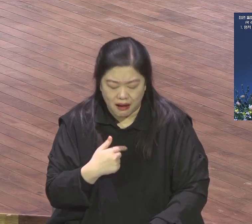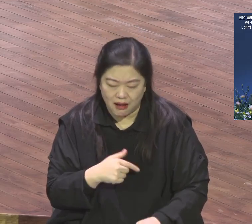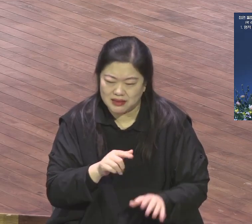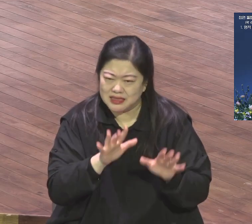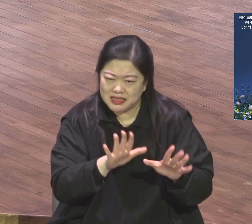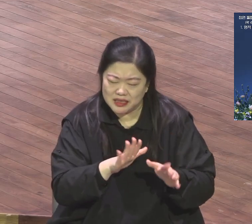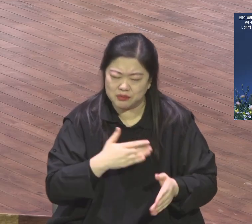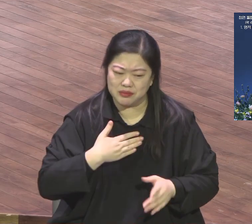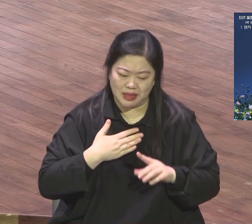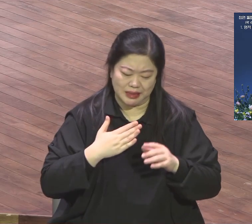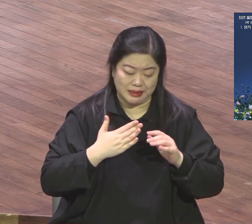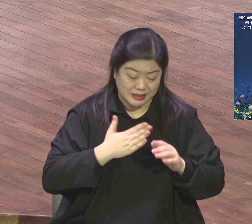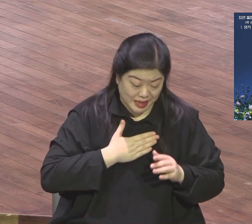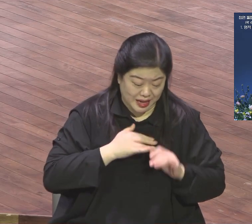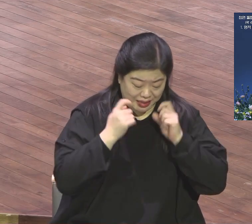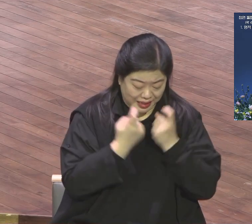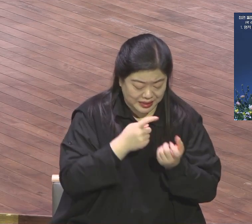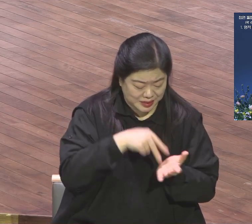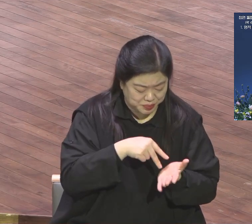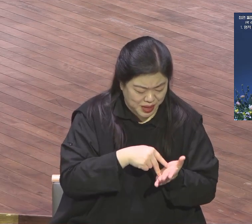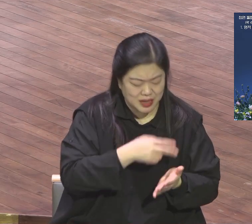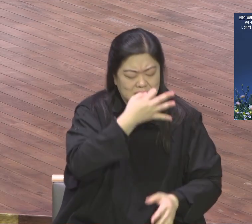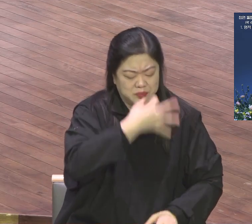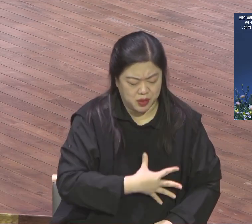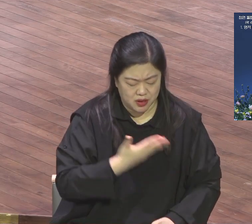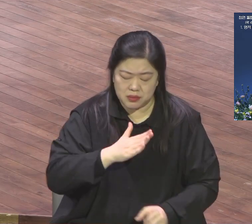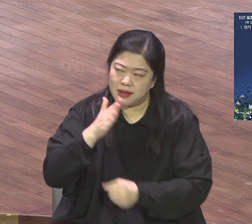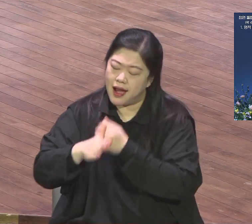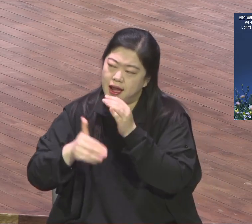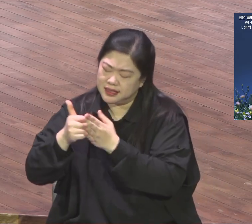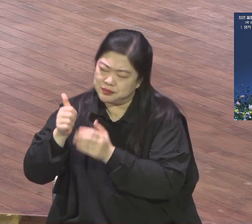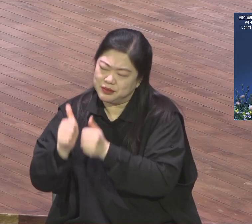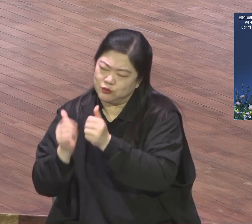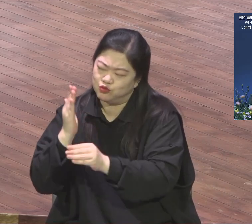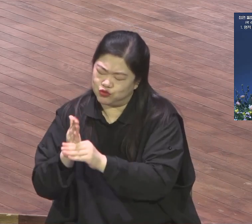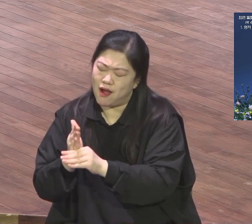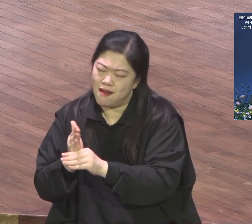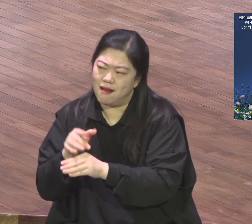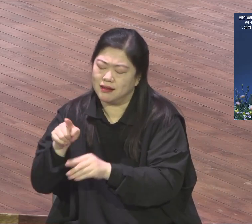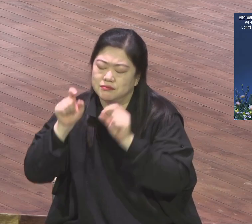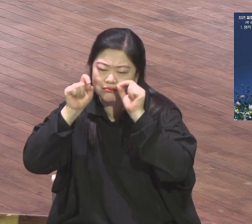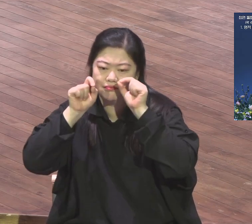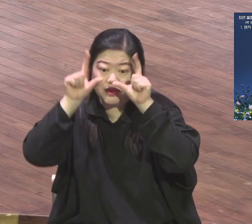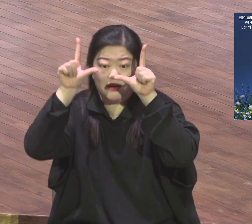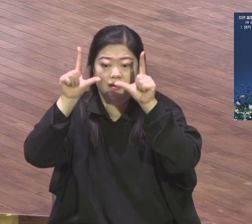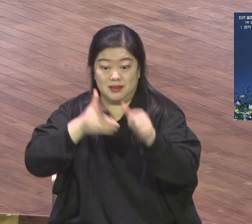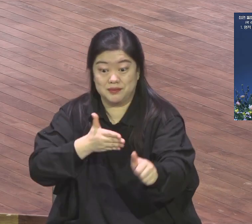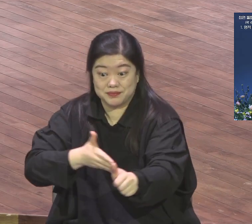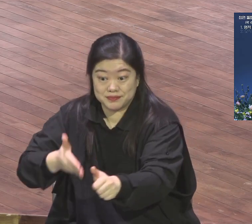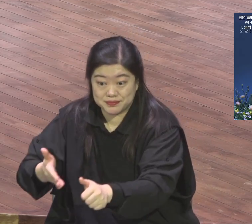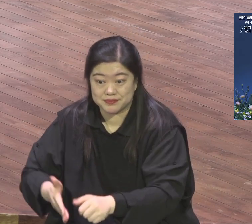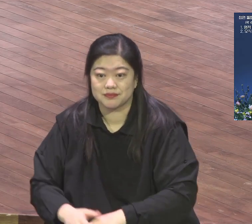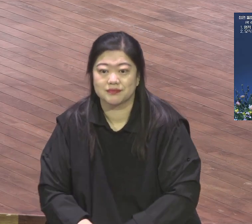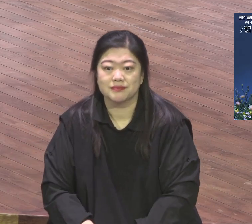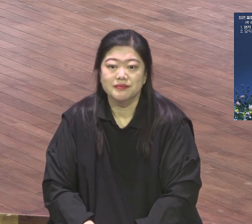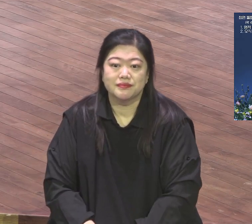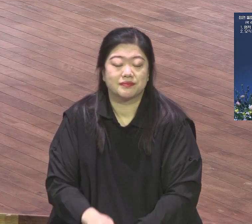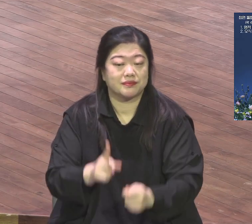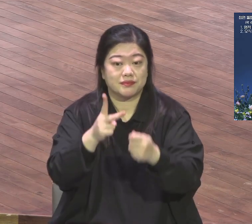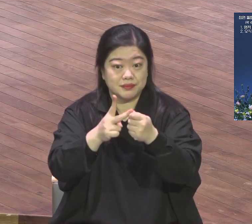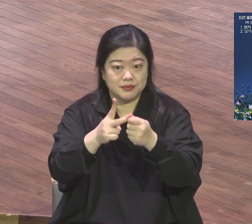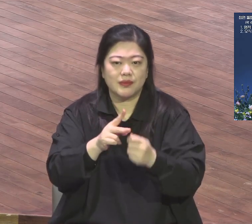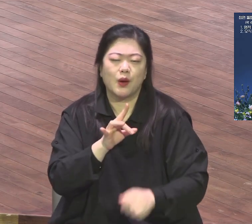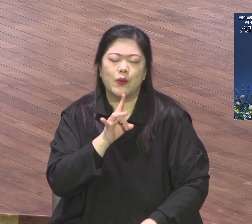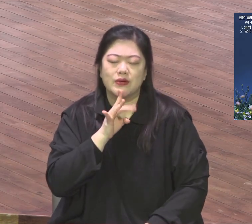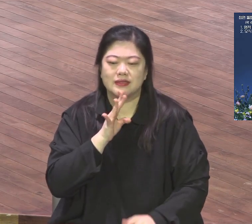언약적 도전하면서 언약 성취의 주역으로 당당히 서시기를 주님으로 축복합니다. 두 번째로 오직 예수입니다. 자